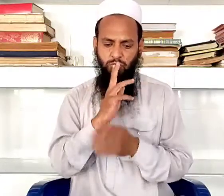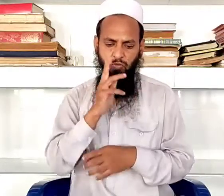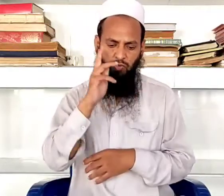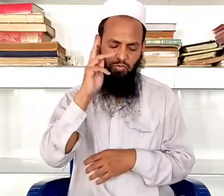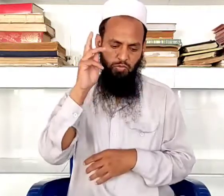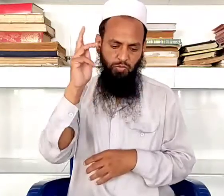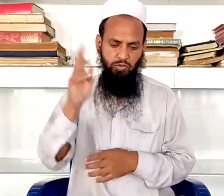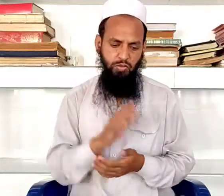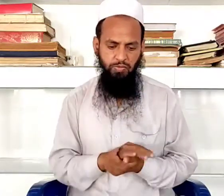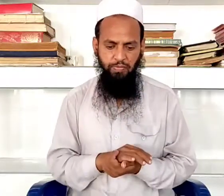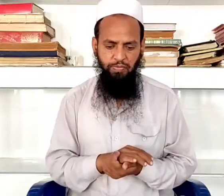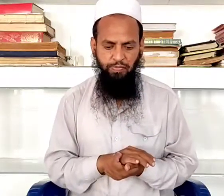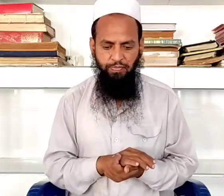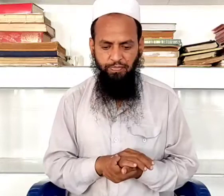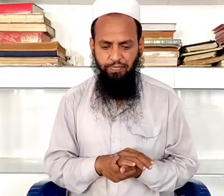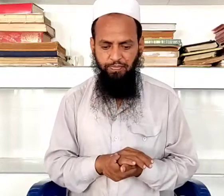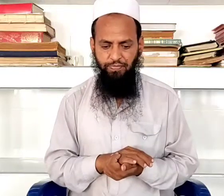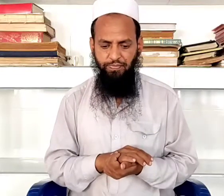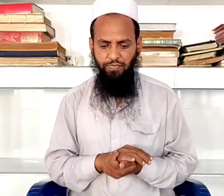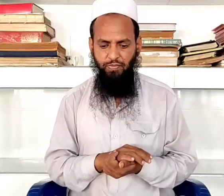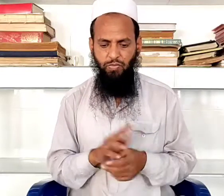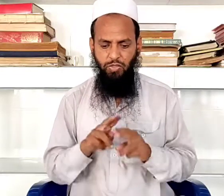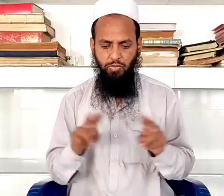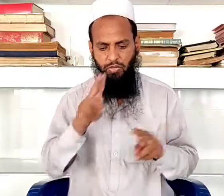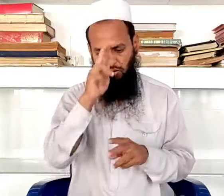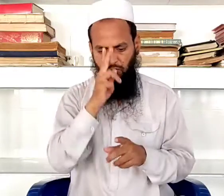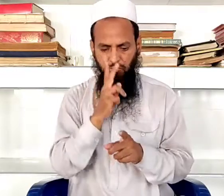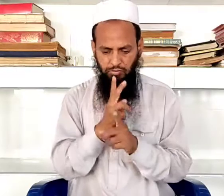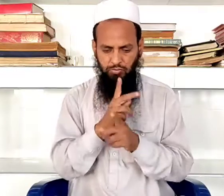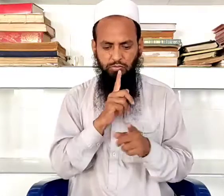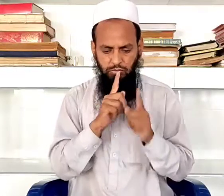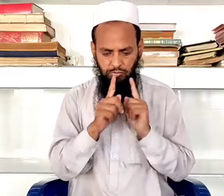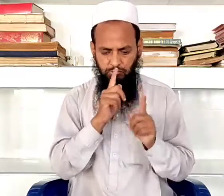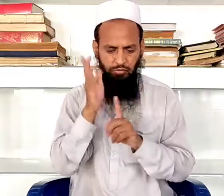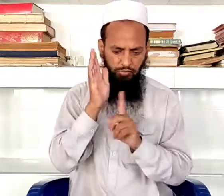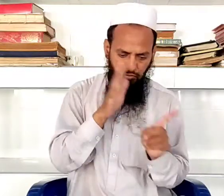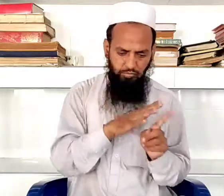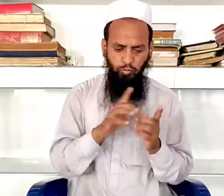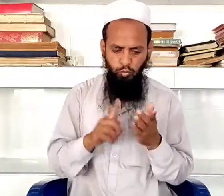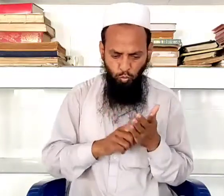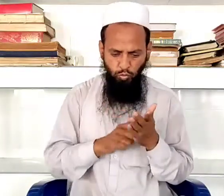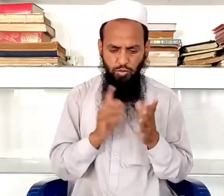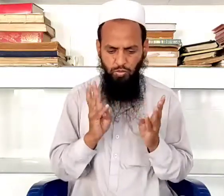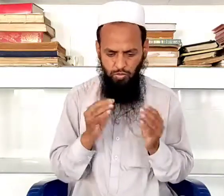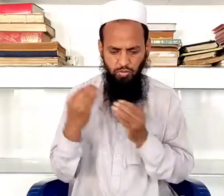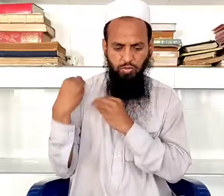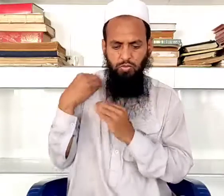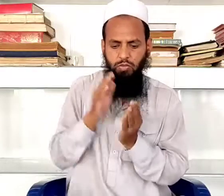سيئات اعمالنا من يهد الله فلا مضل له ومن يضلل فلا هادي له واشهد ان لا اله